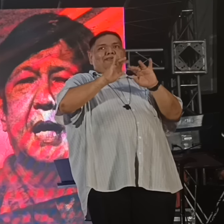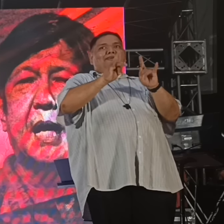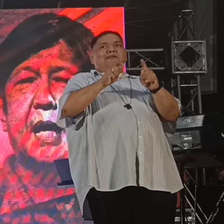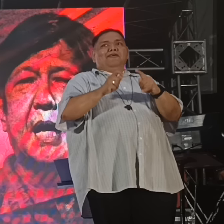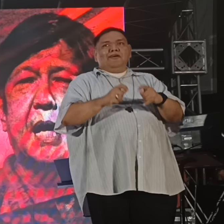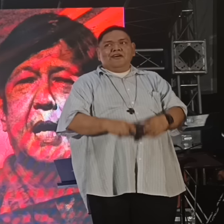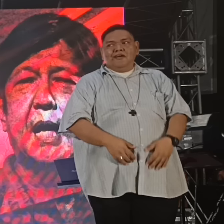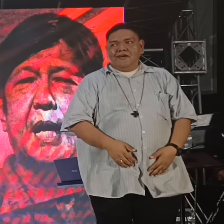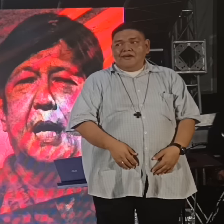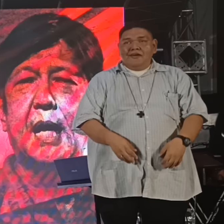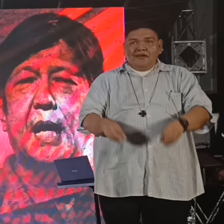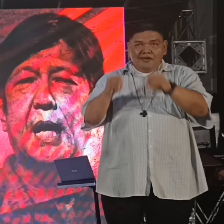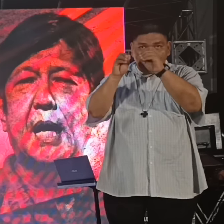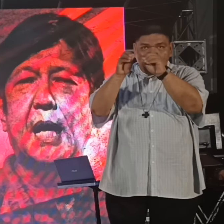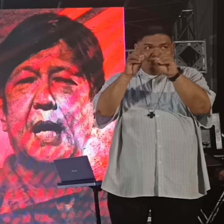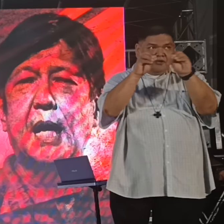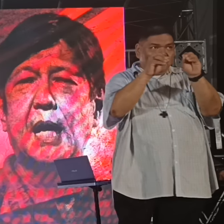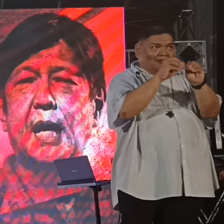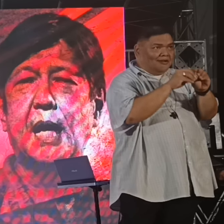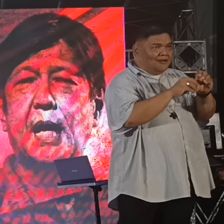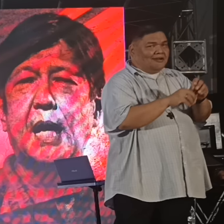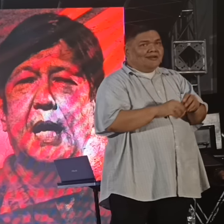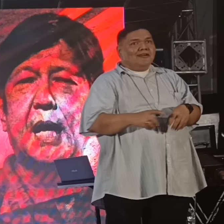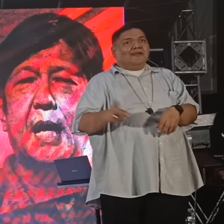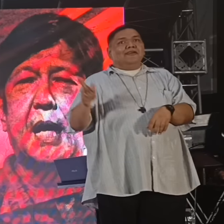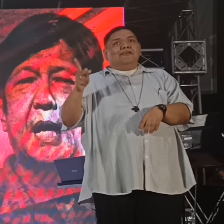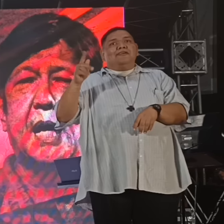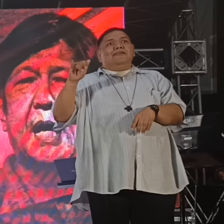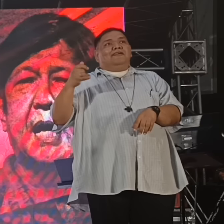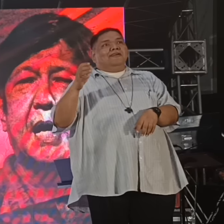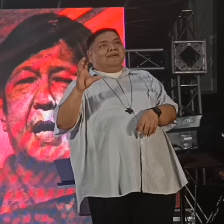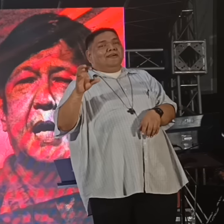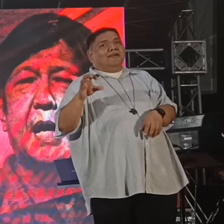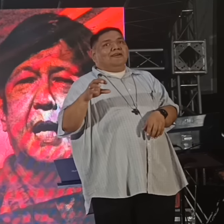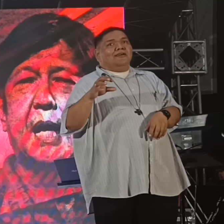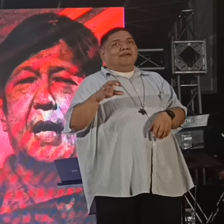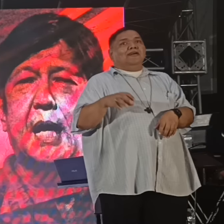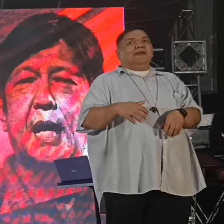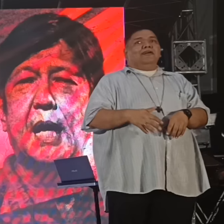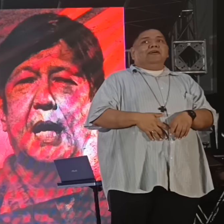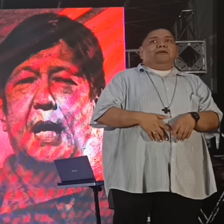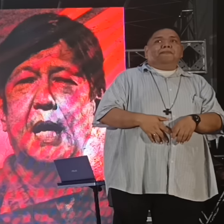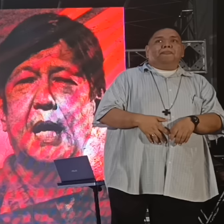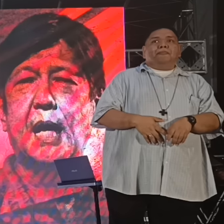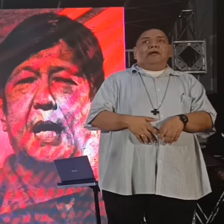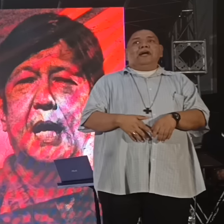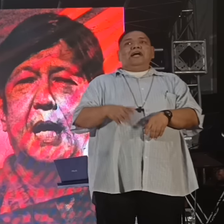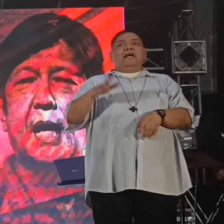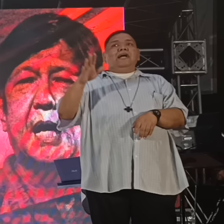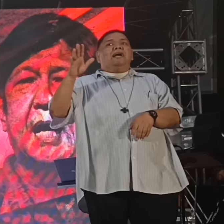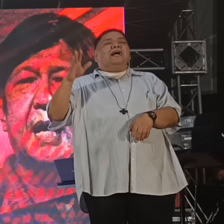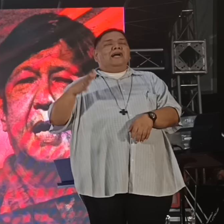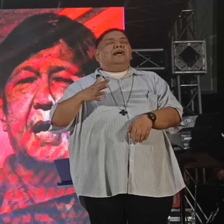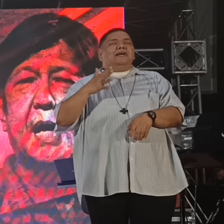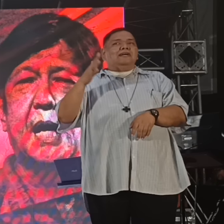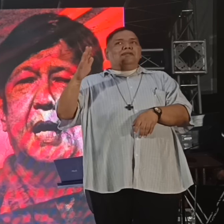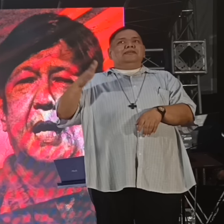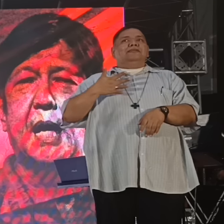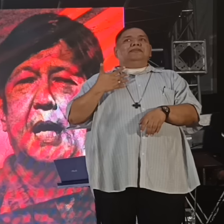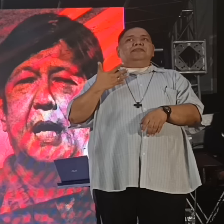Okay. Ako po ay KOJC Vancouver, BC, Canada.